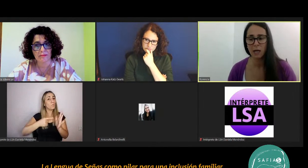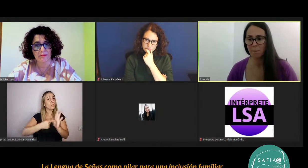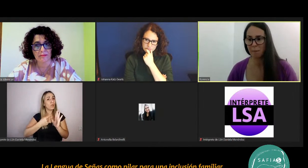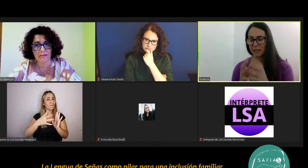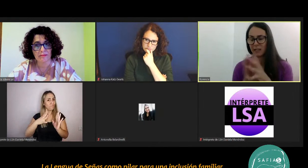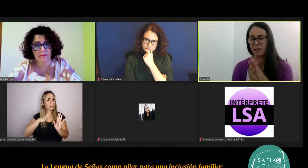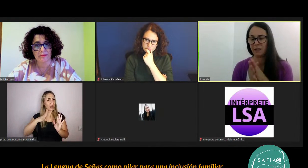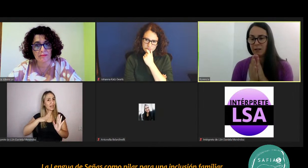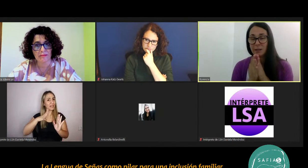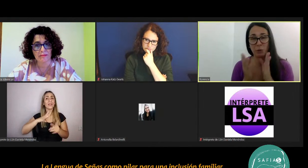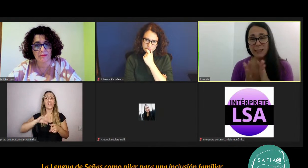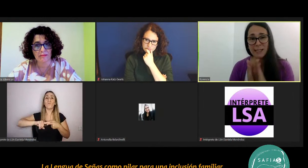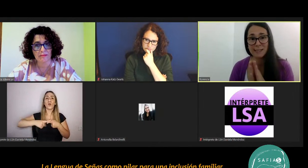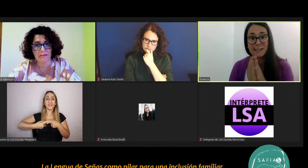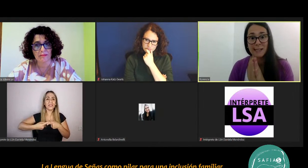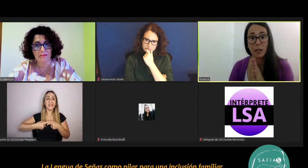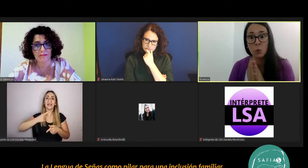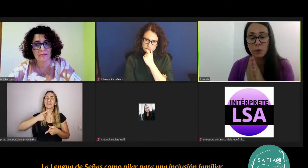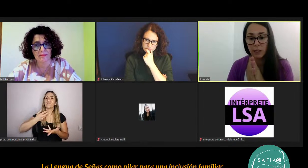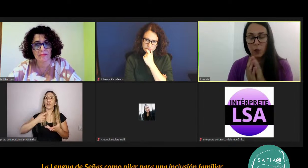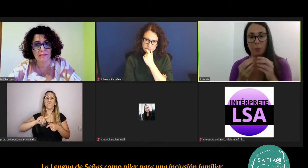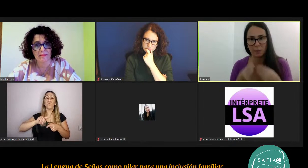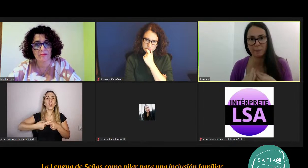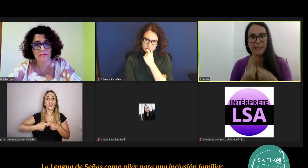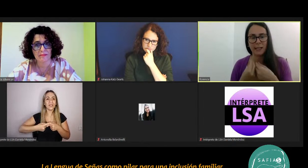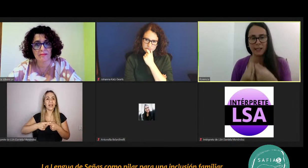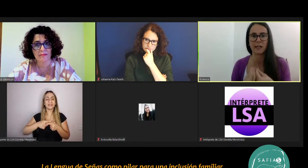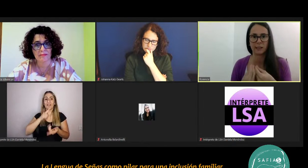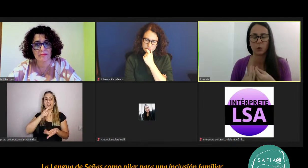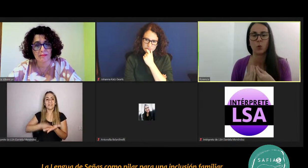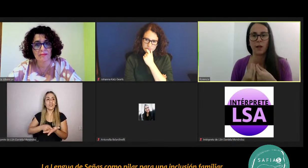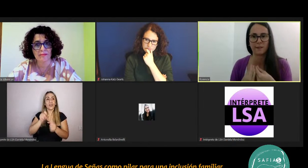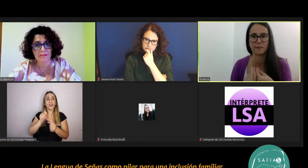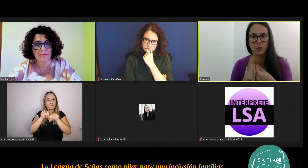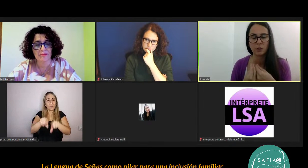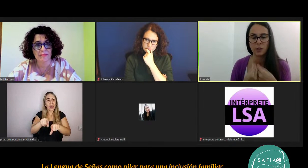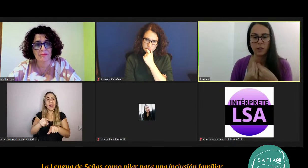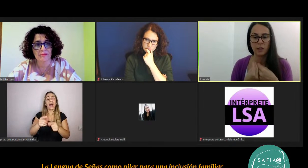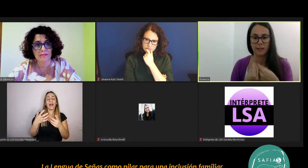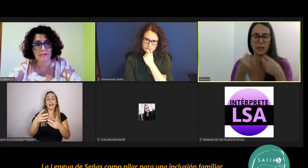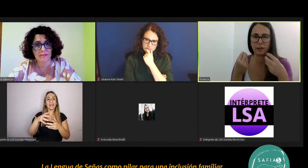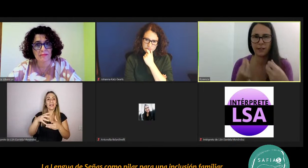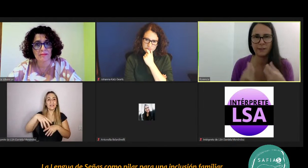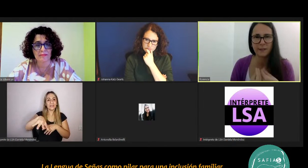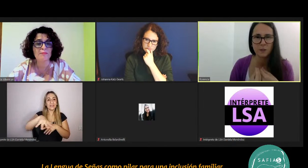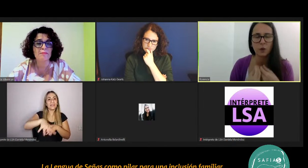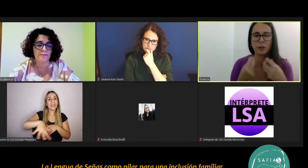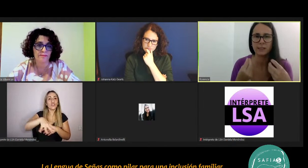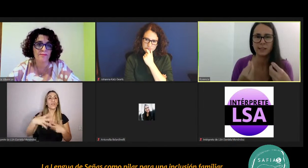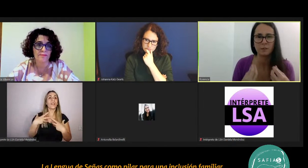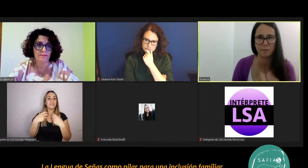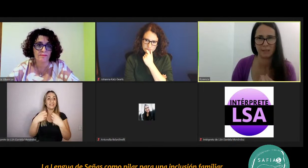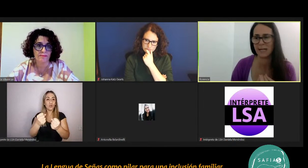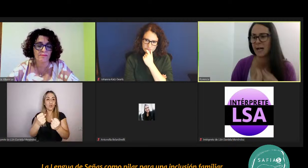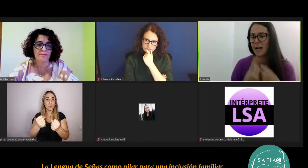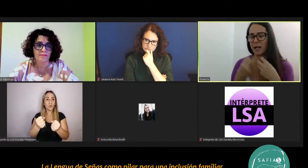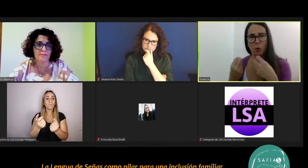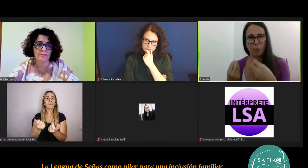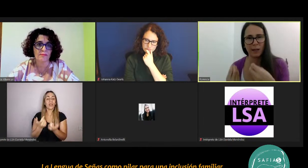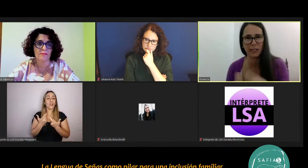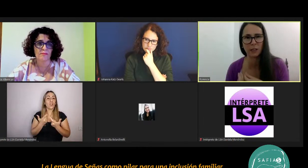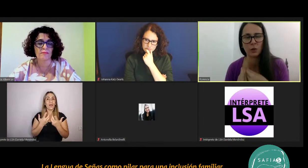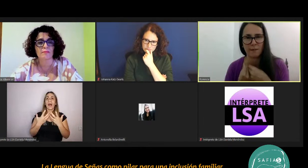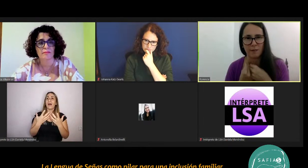políticas políticas en salud que nos permitan esa articulación del referente sordo en el seno